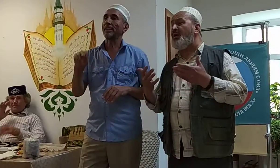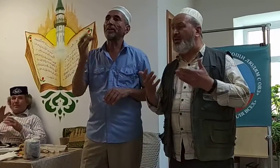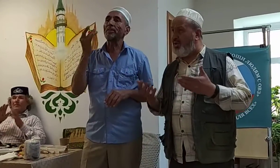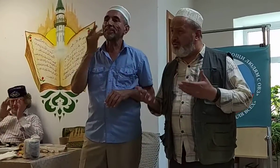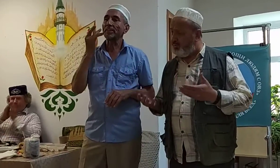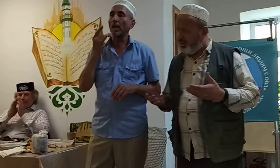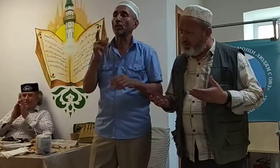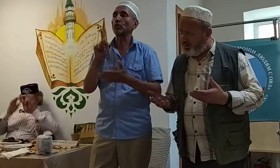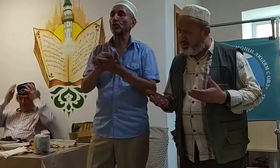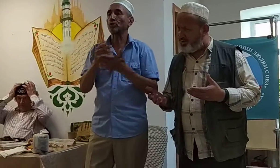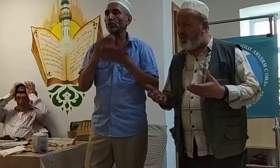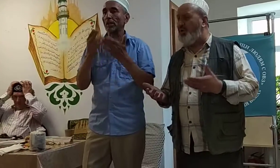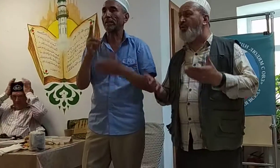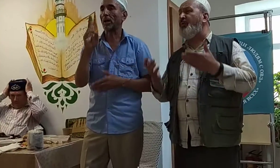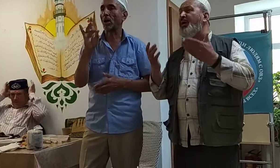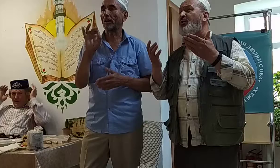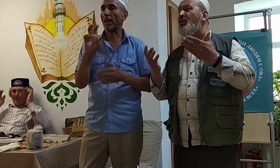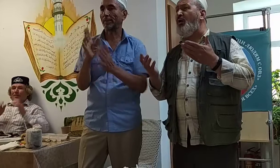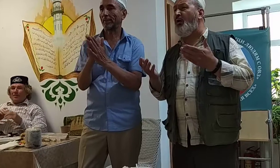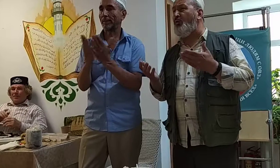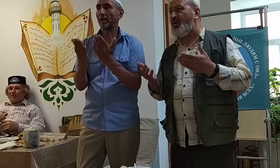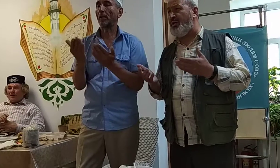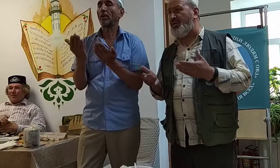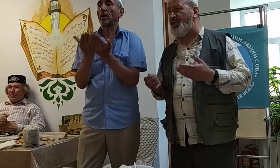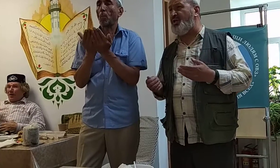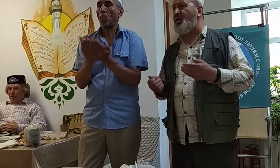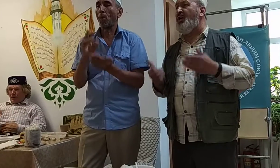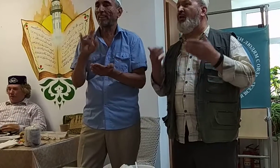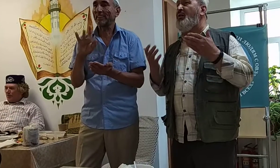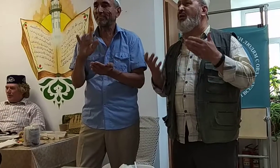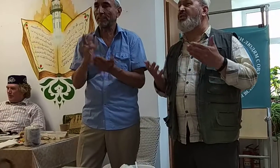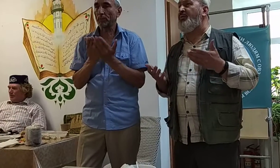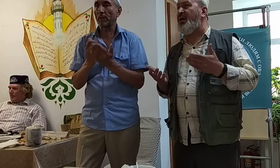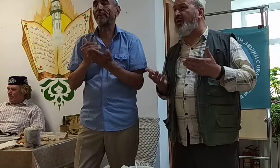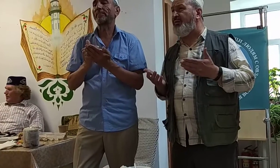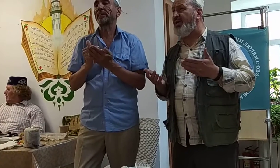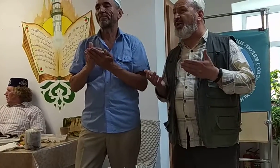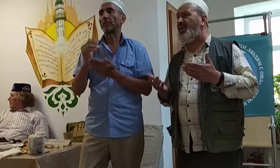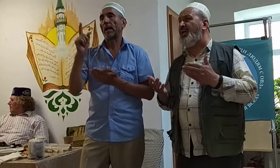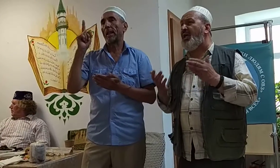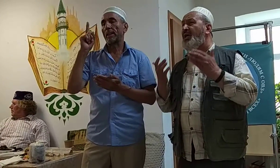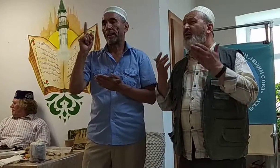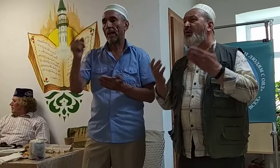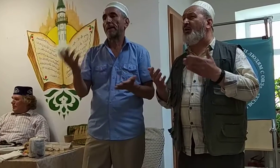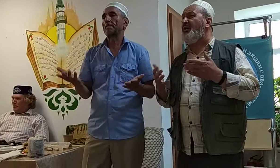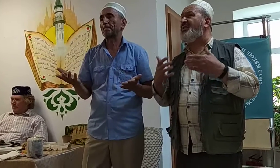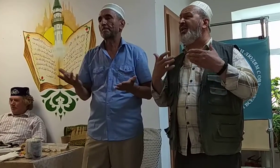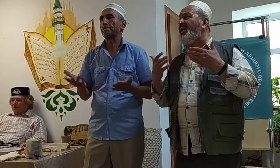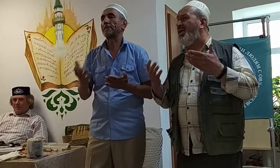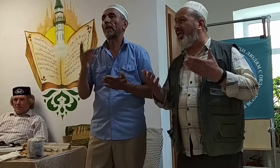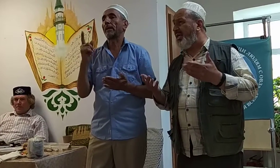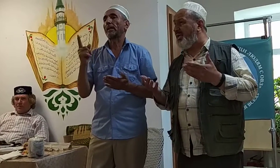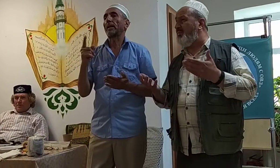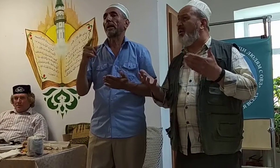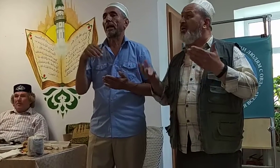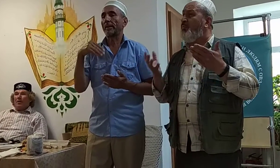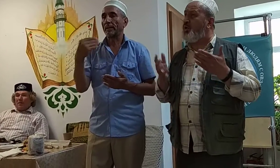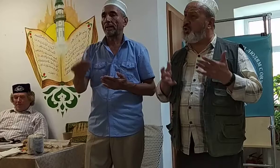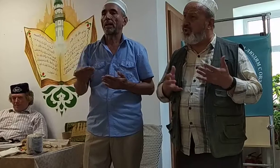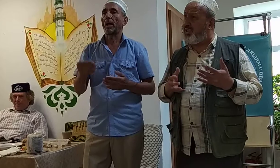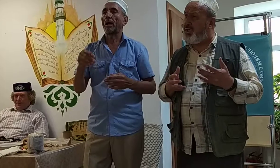kübre Kur'an okurgatıyız. Kübre dua okurgatıyız. Allah Subhanehu ve Teala ona zikirler